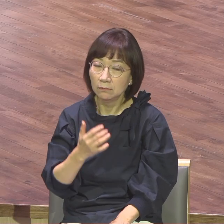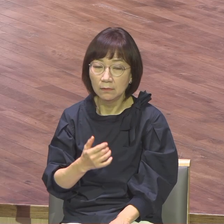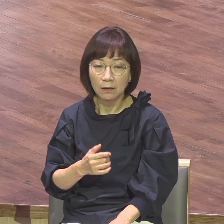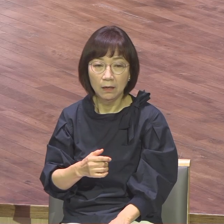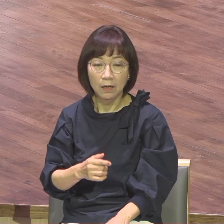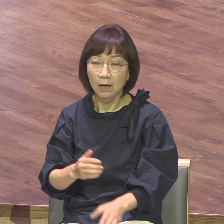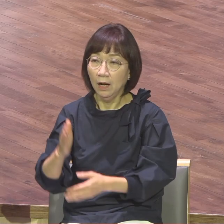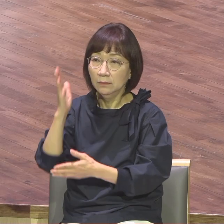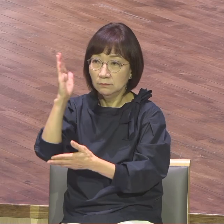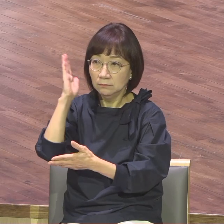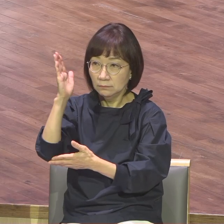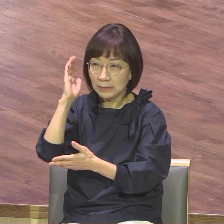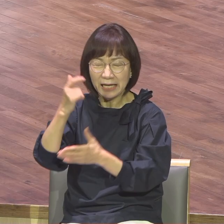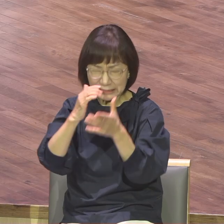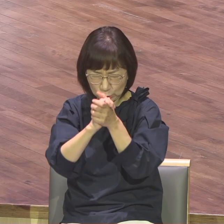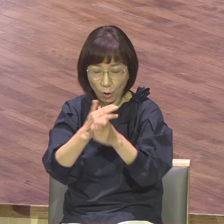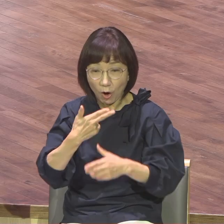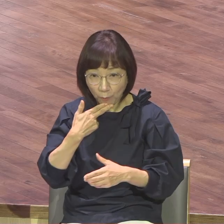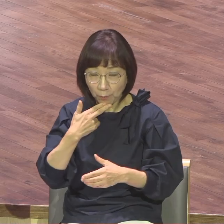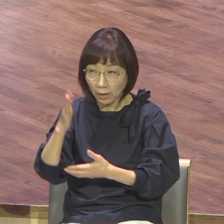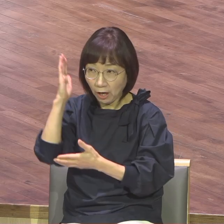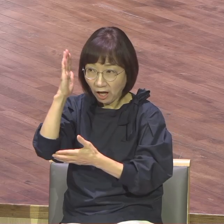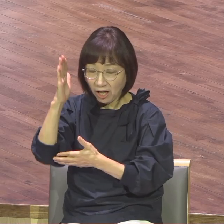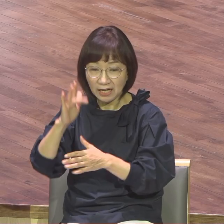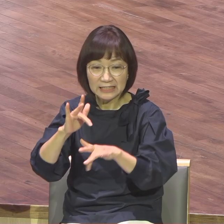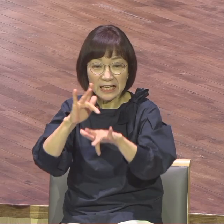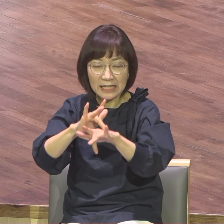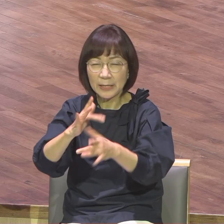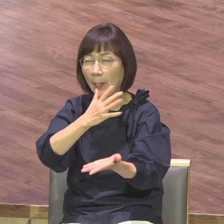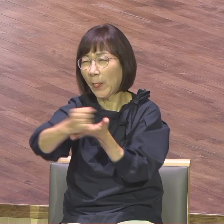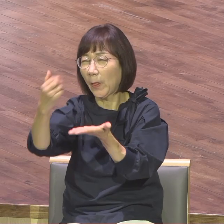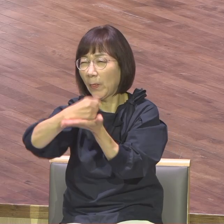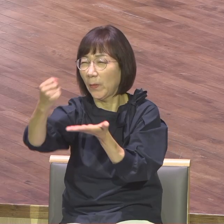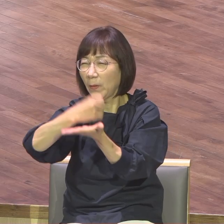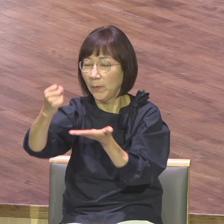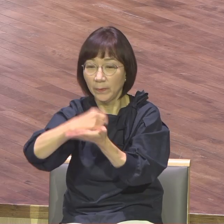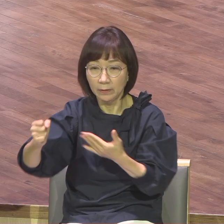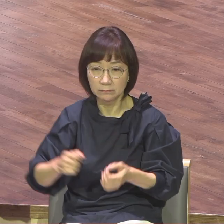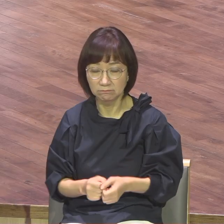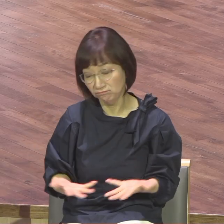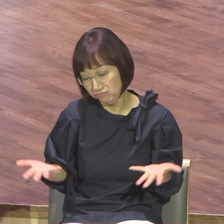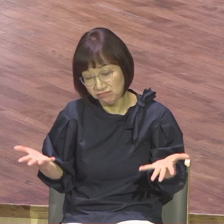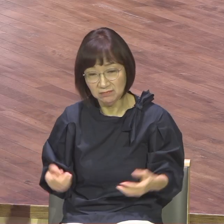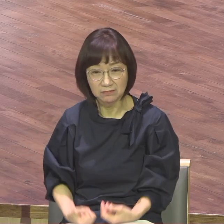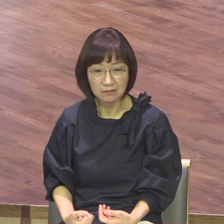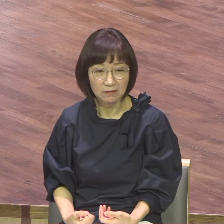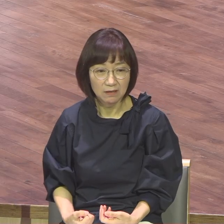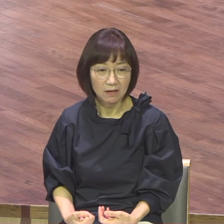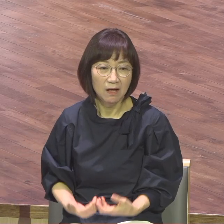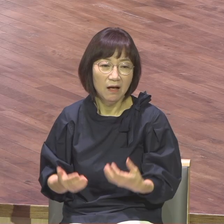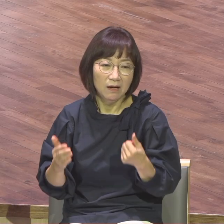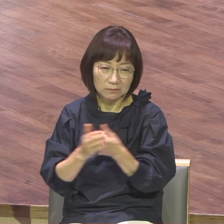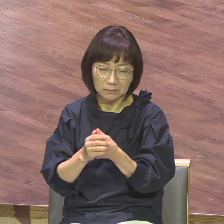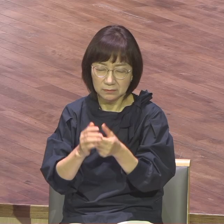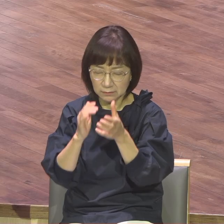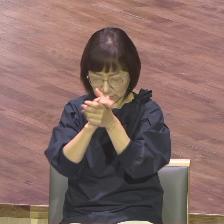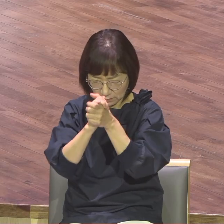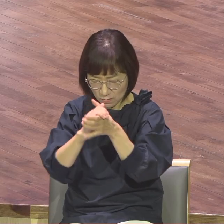교회를 수십 년 다녔는데도 내면에 보면 뻥이야. 아무것도 없어요. 다 날아가 버리고 없어요.